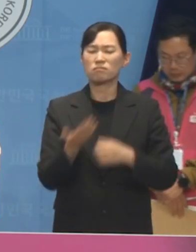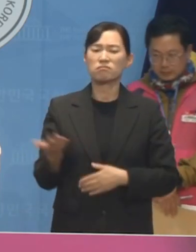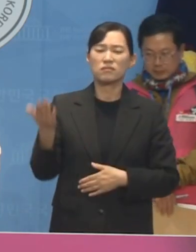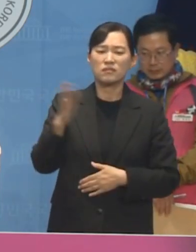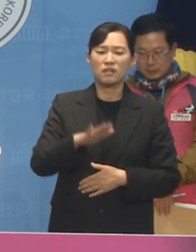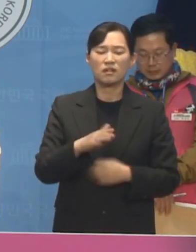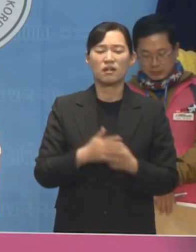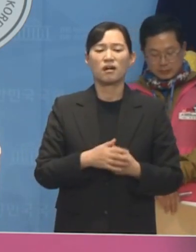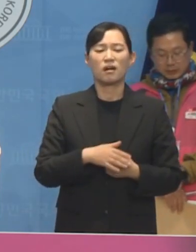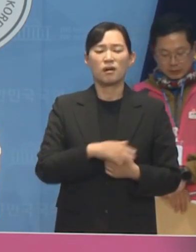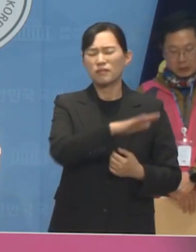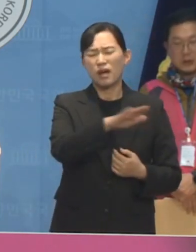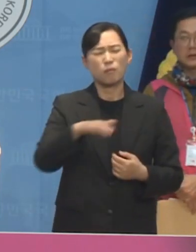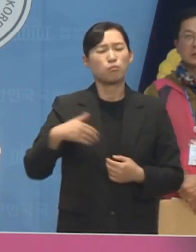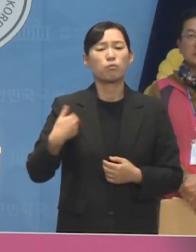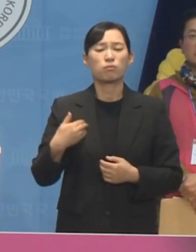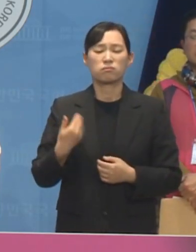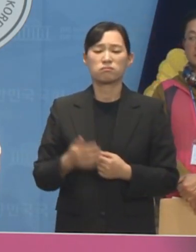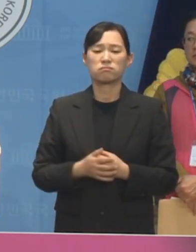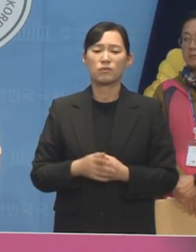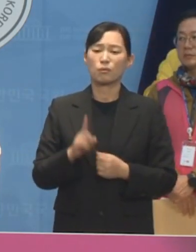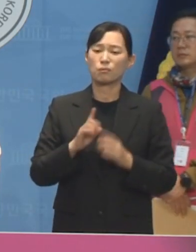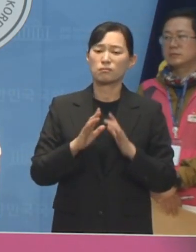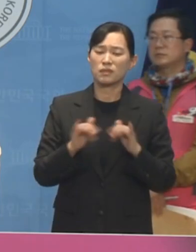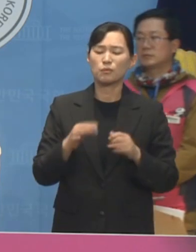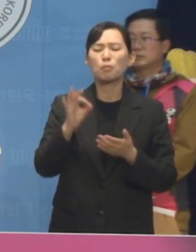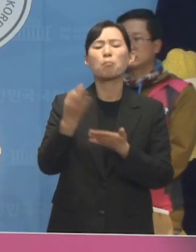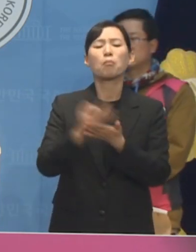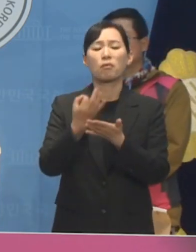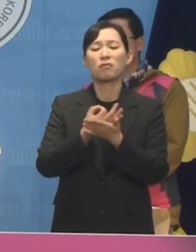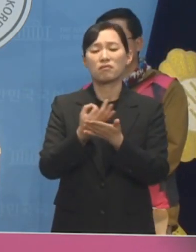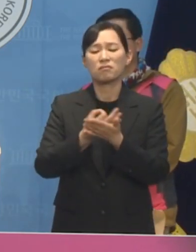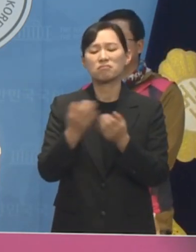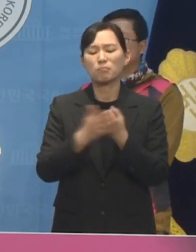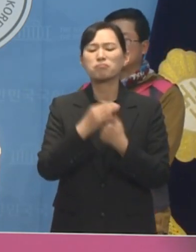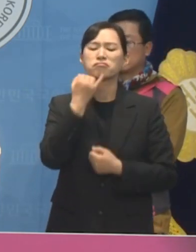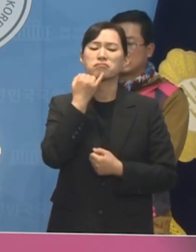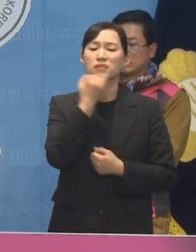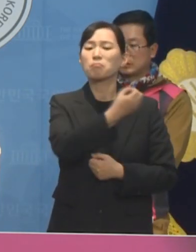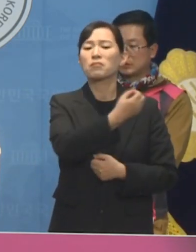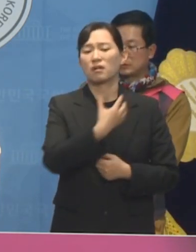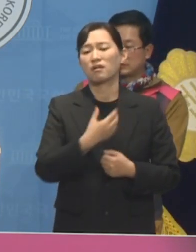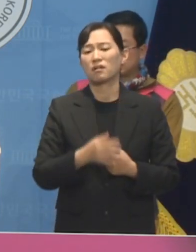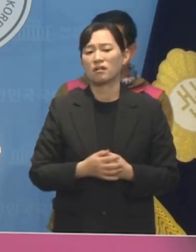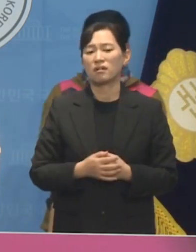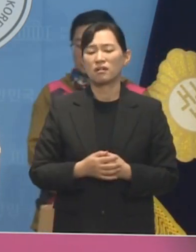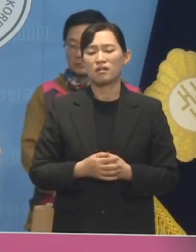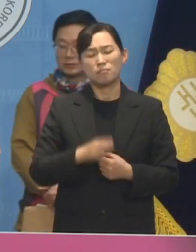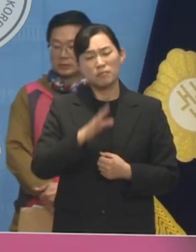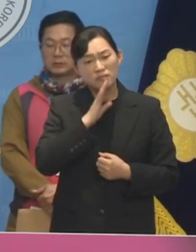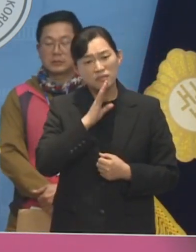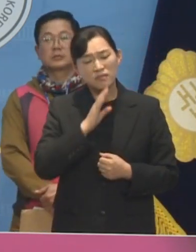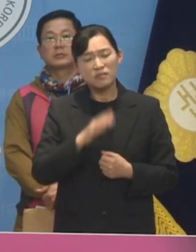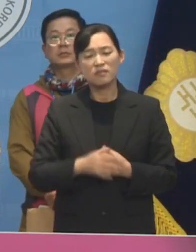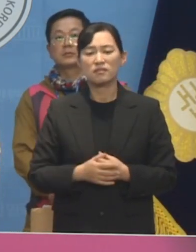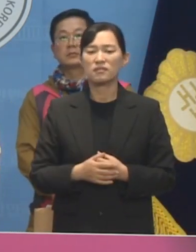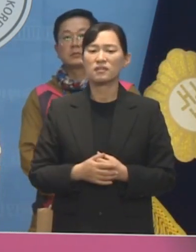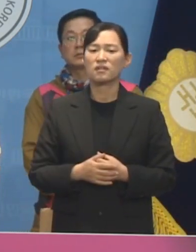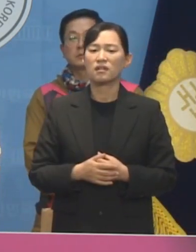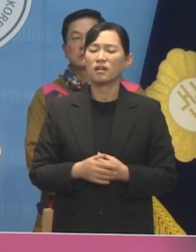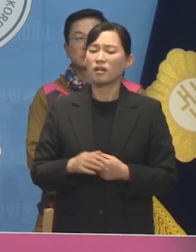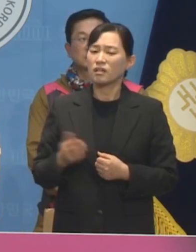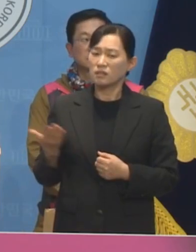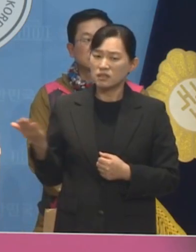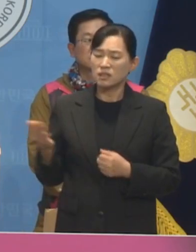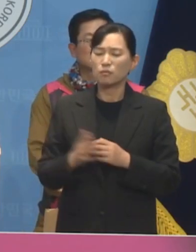하지만 누구 하나 알아주는 사람 없습니다. 어떤 이는 돈을 벌러 나왔으면 그 정도는 해야 한다고 말합니다. 과연 그렇습니까? 우리도